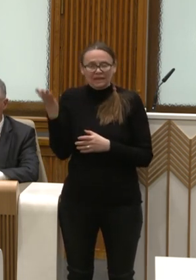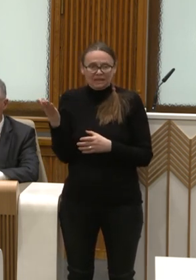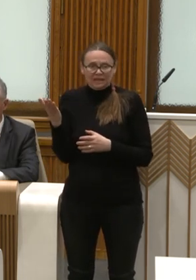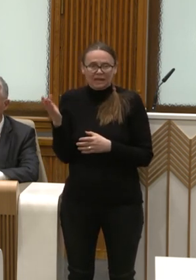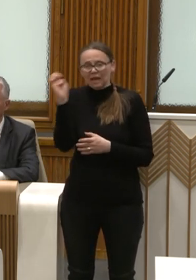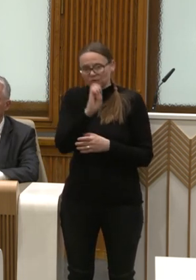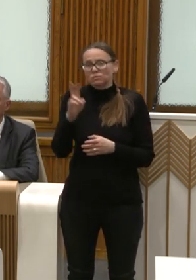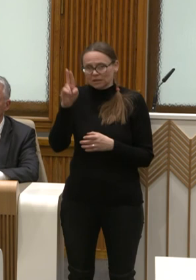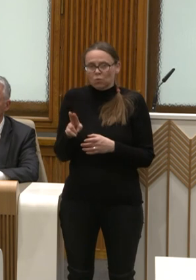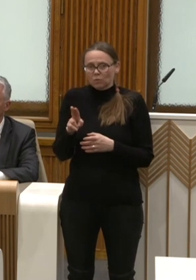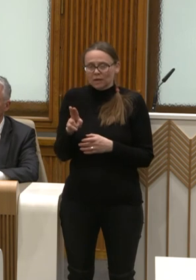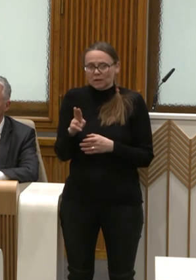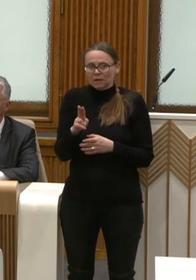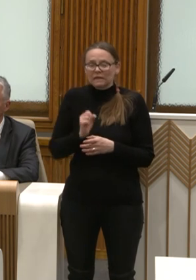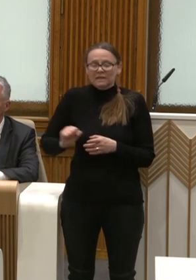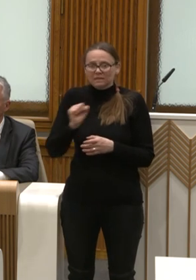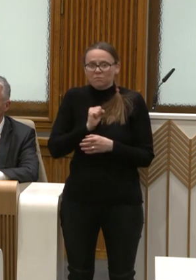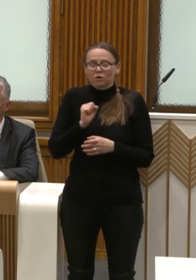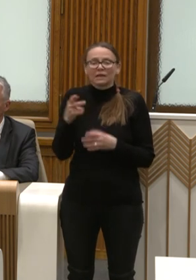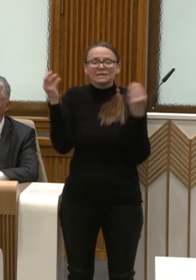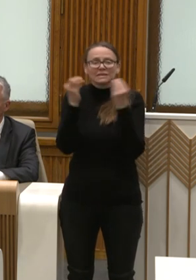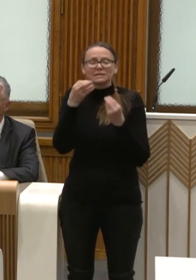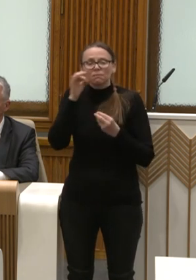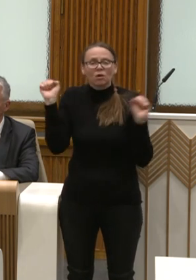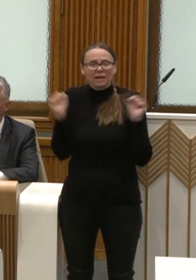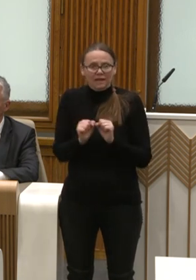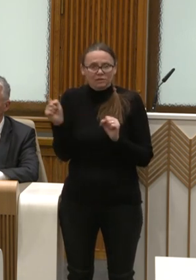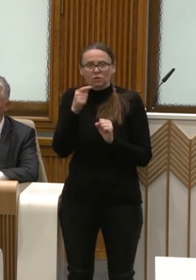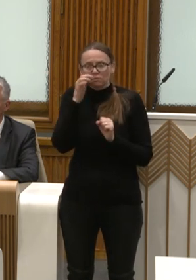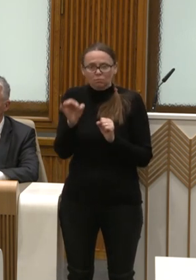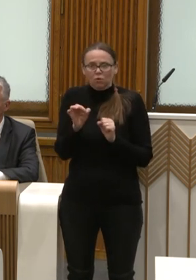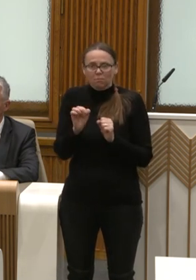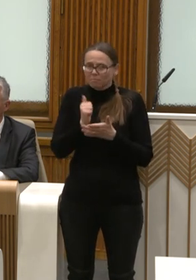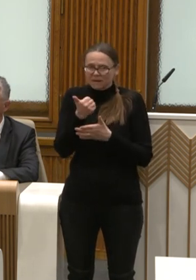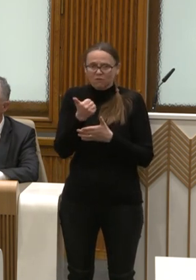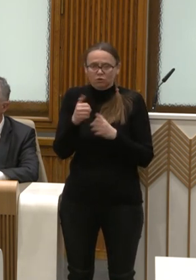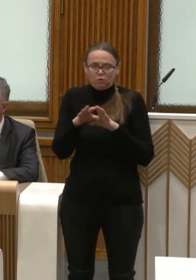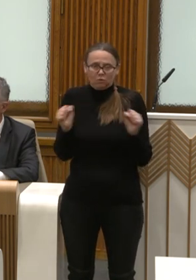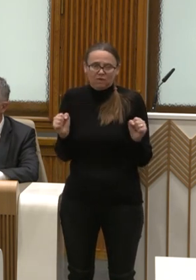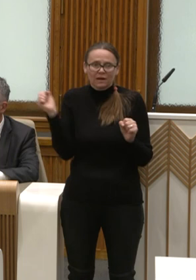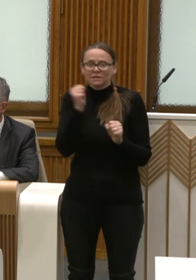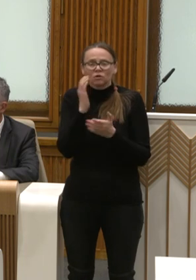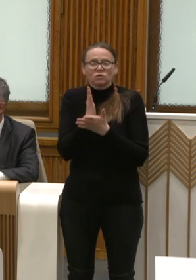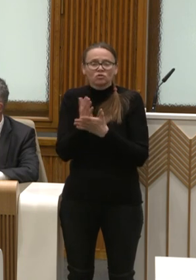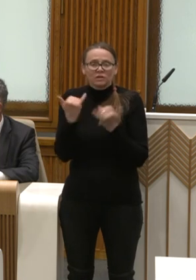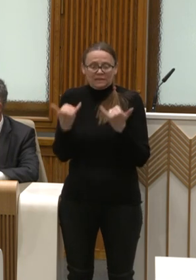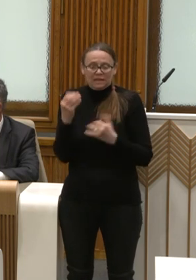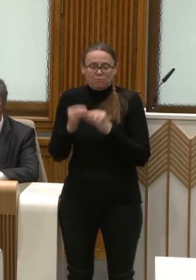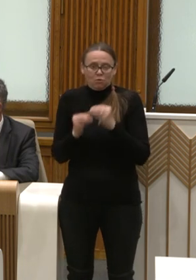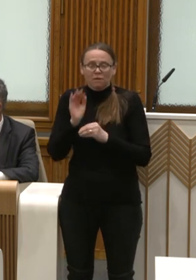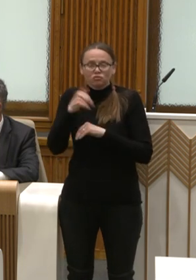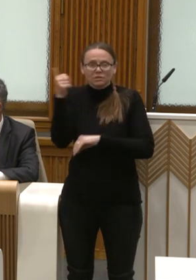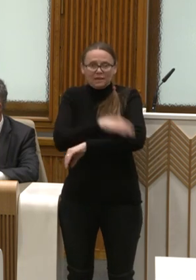pravi Evropske unije, da se s tem bolj resno in bolj primarno ukvarja. Ne. Ker so že zdaj problemi, čez en